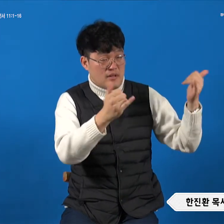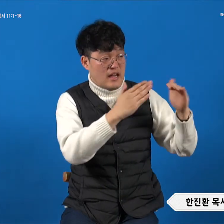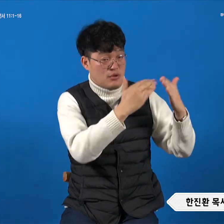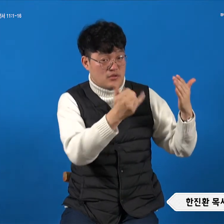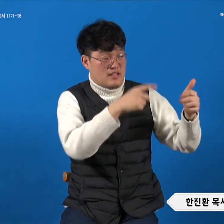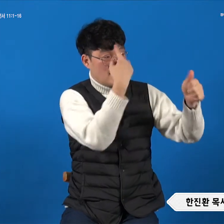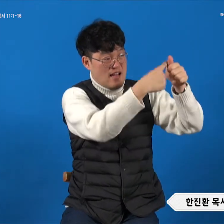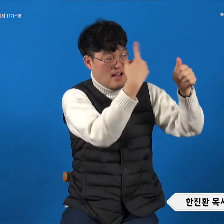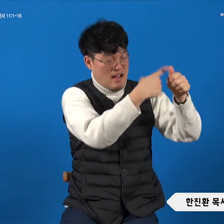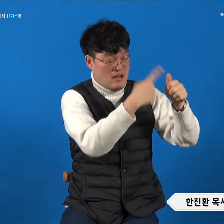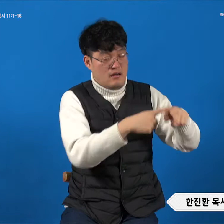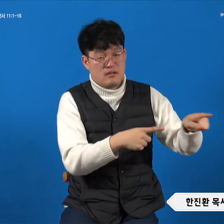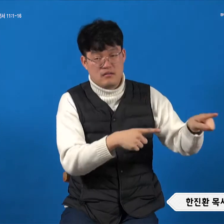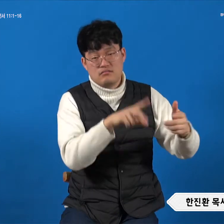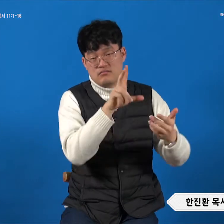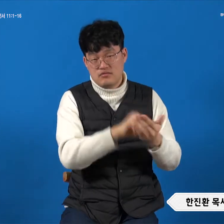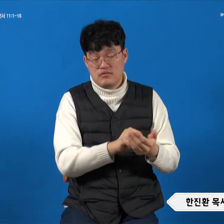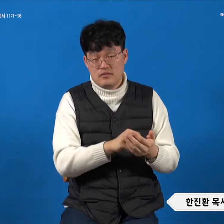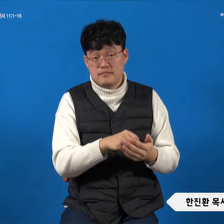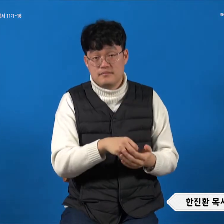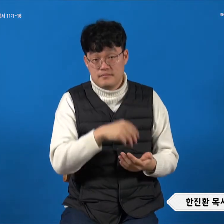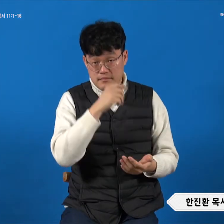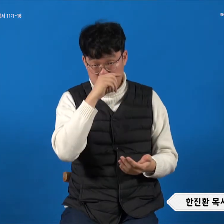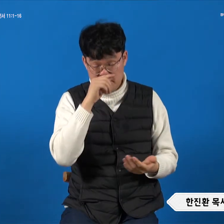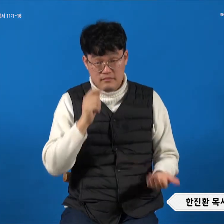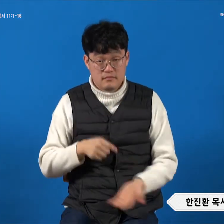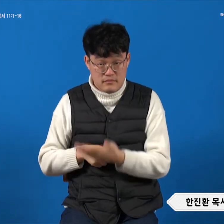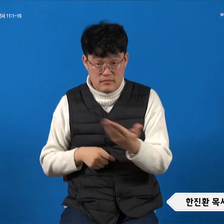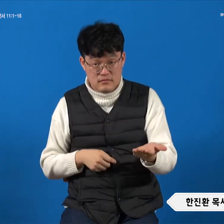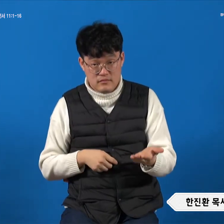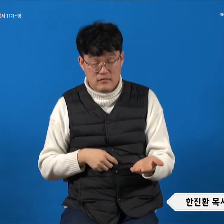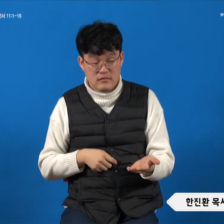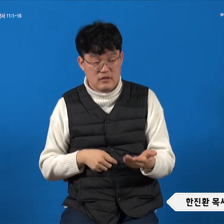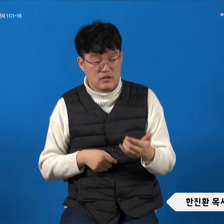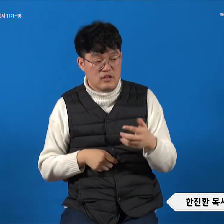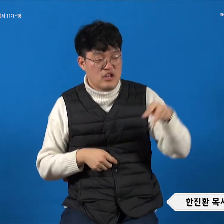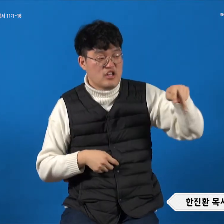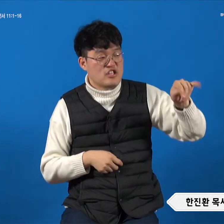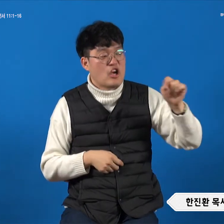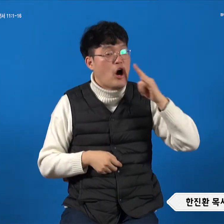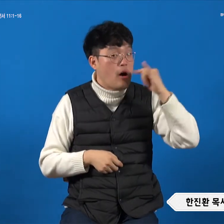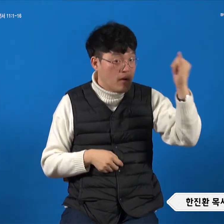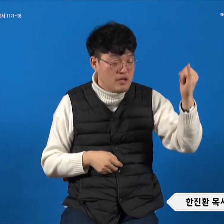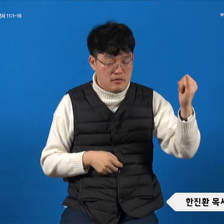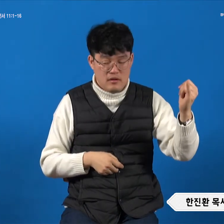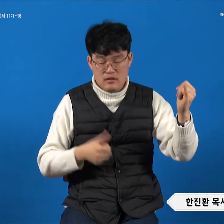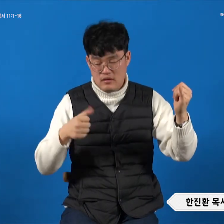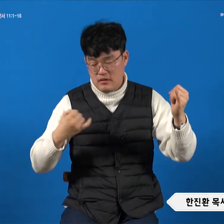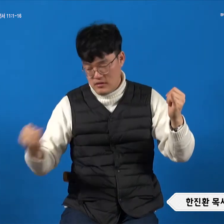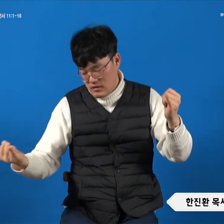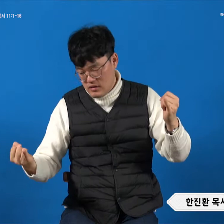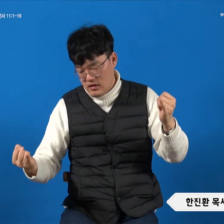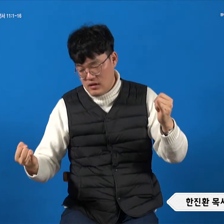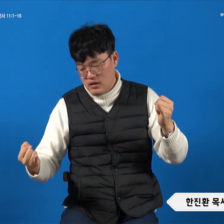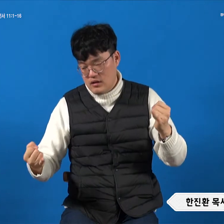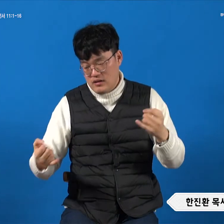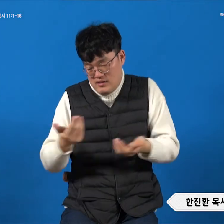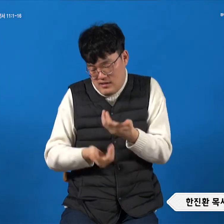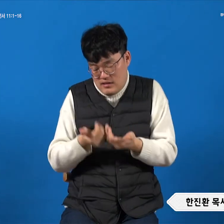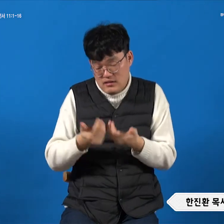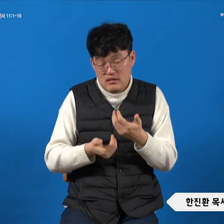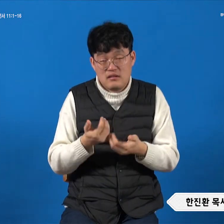건드리는 것입니다. 고부 갈등은 하나님도 해결 못한다지요. 어려운 문제이기는